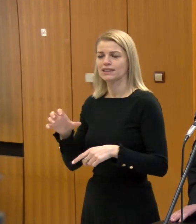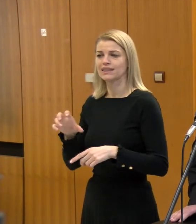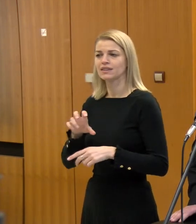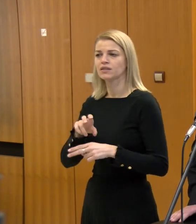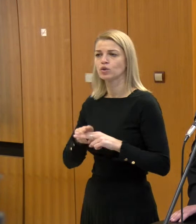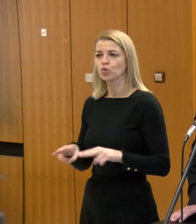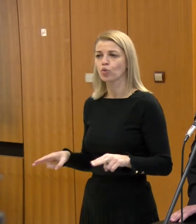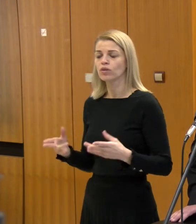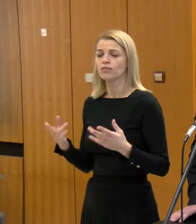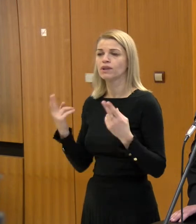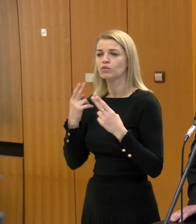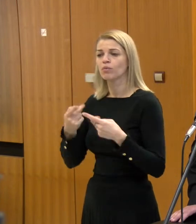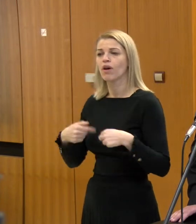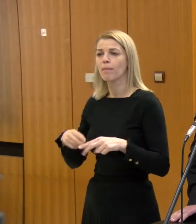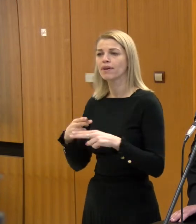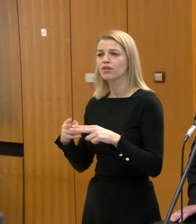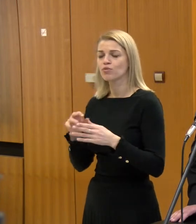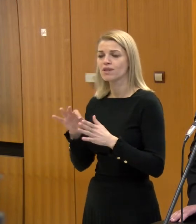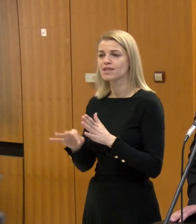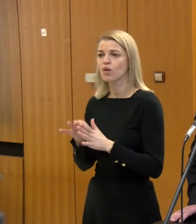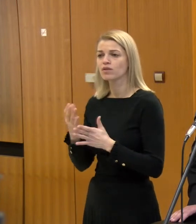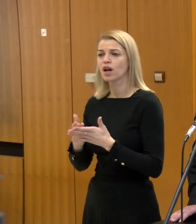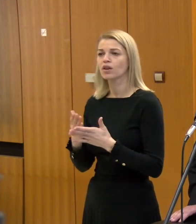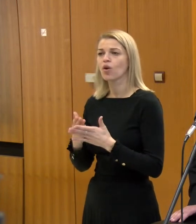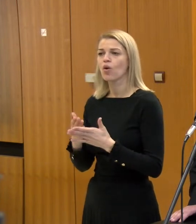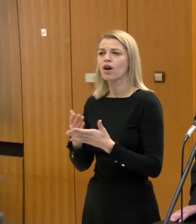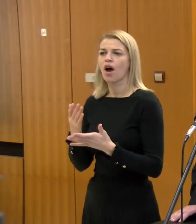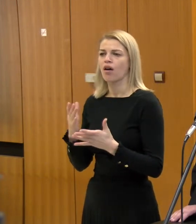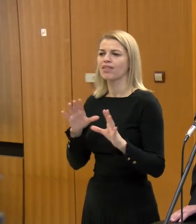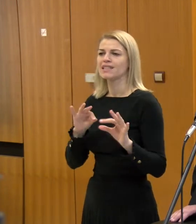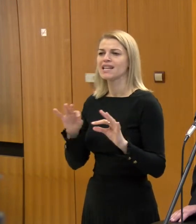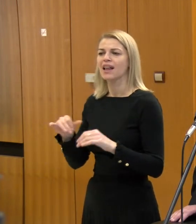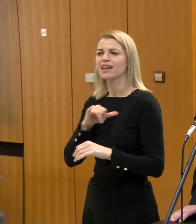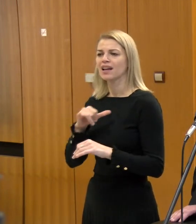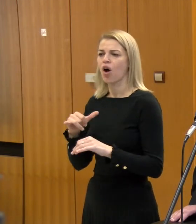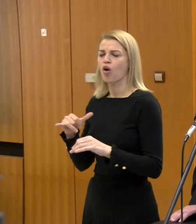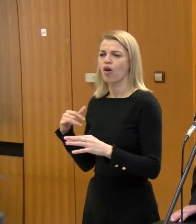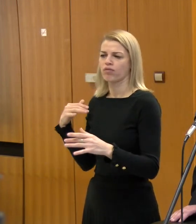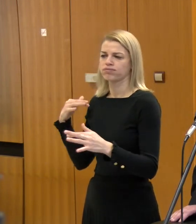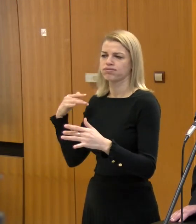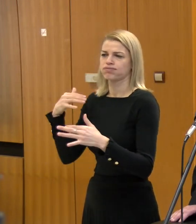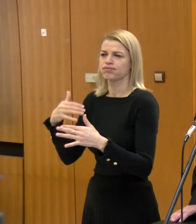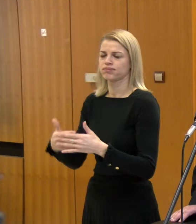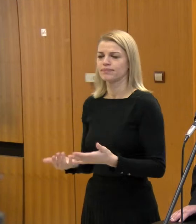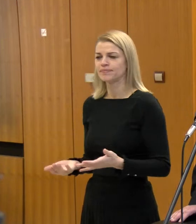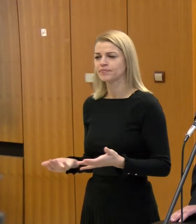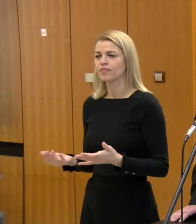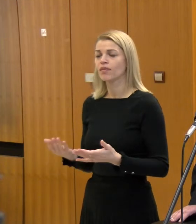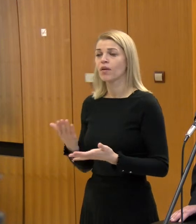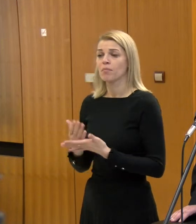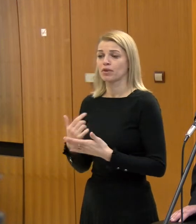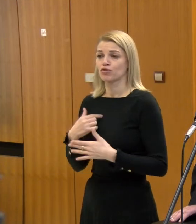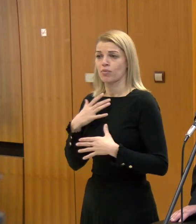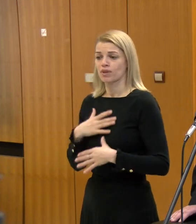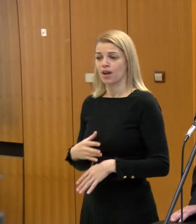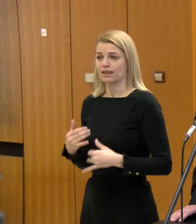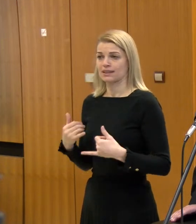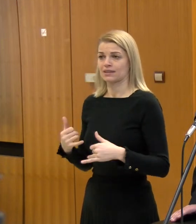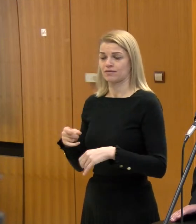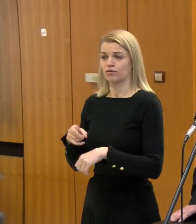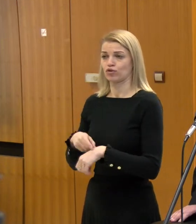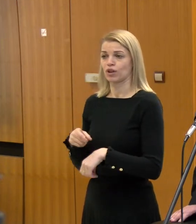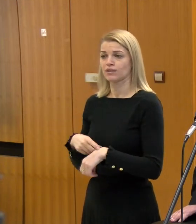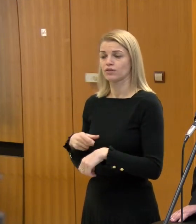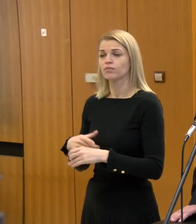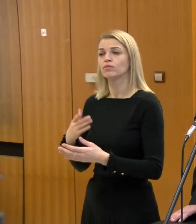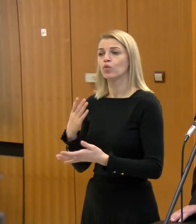a samozrejme, my riešime situáciu, ktorá tu vznikala desiatky rokov. A preto som veľmi rád, že v tomto čase prichádza